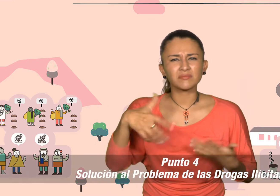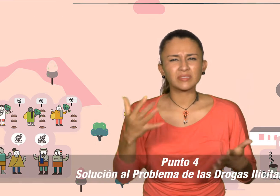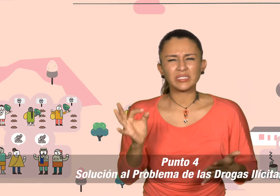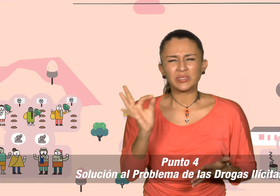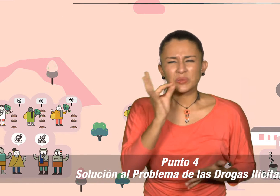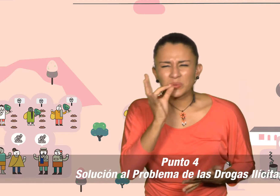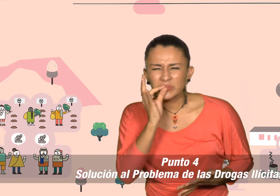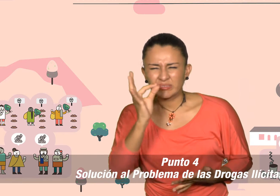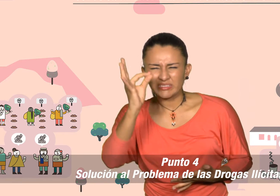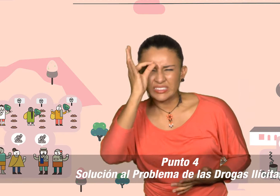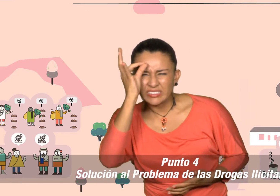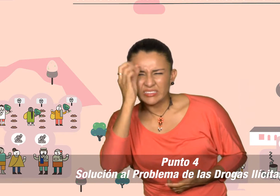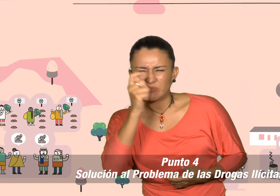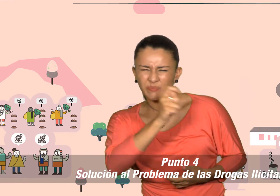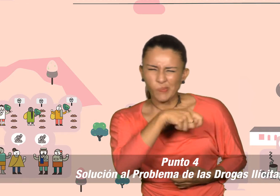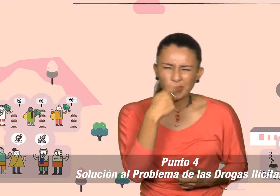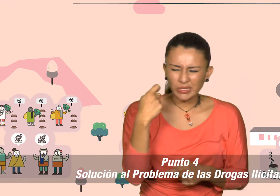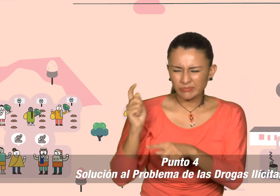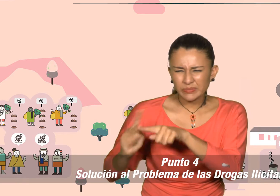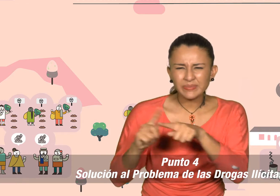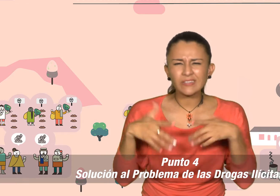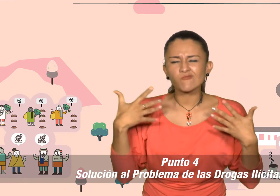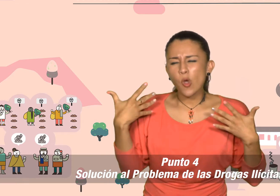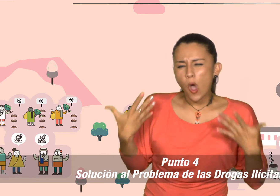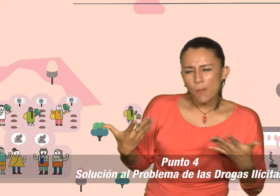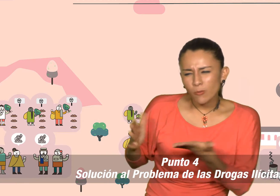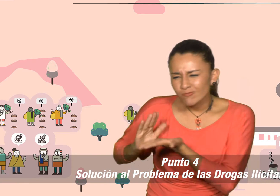Punto 4. Solución al problema de las drogas ilícitas